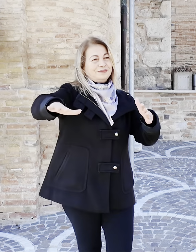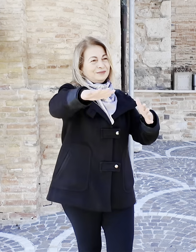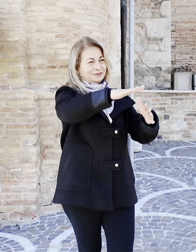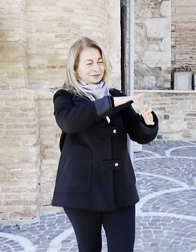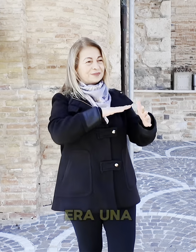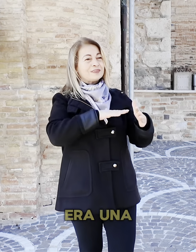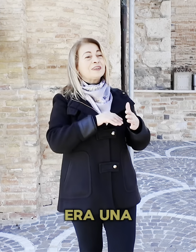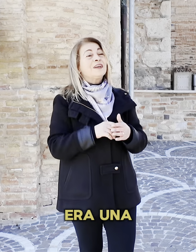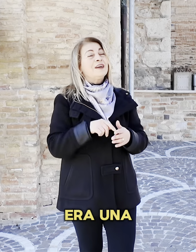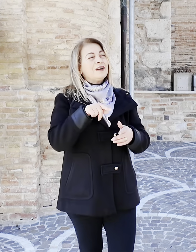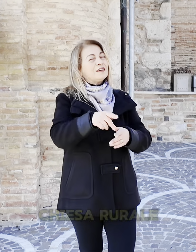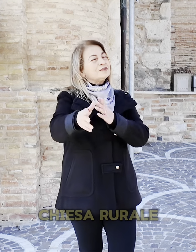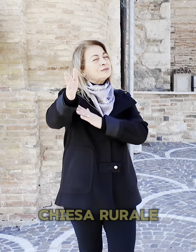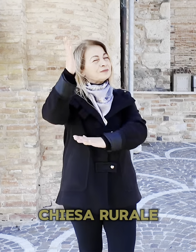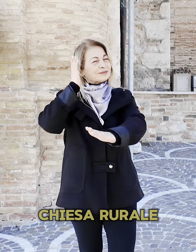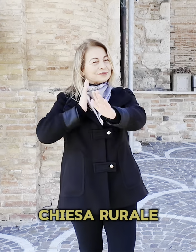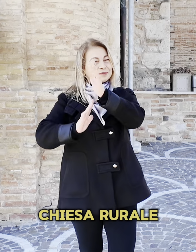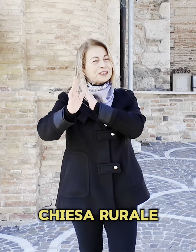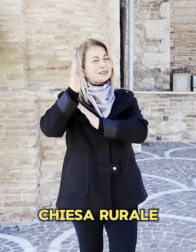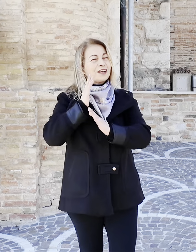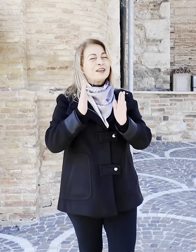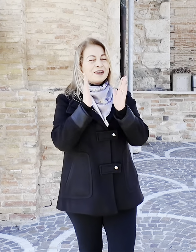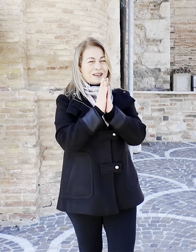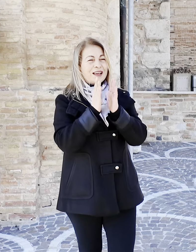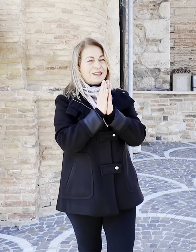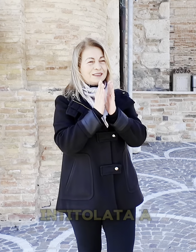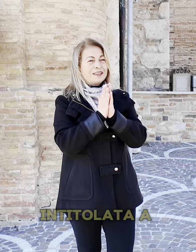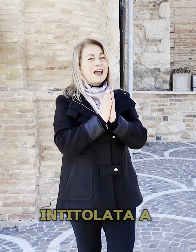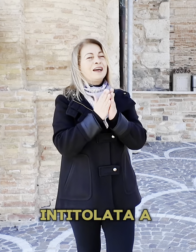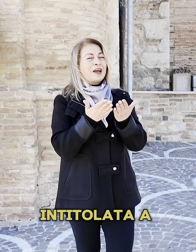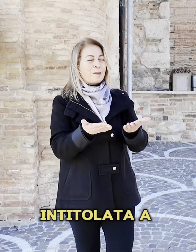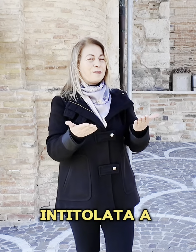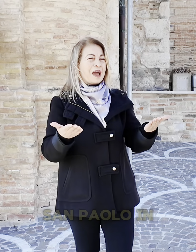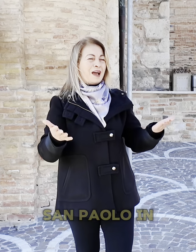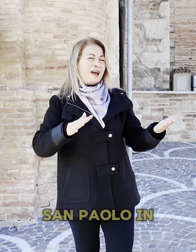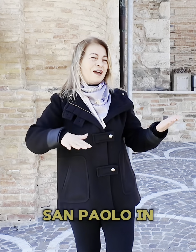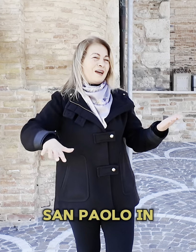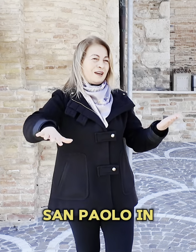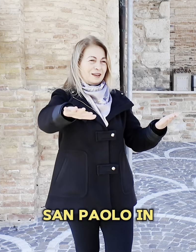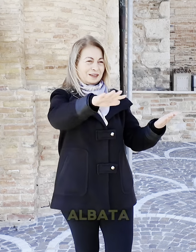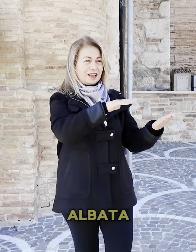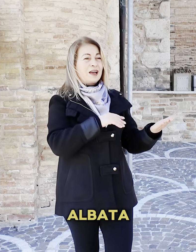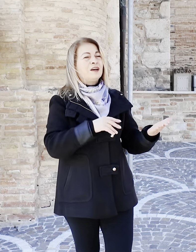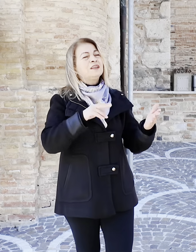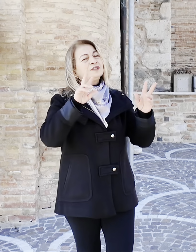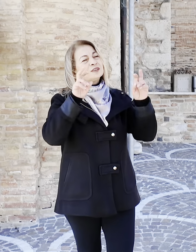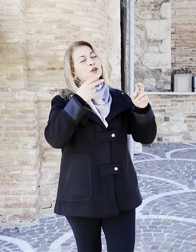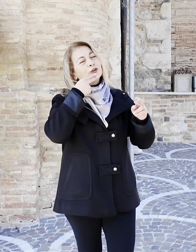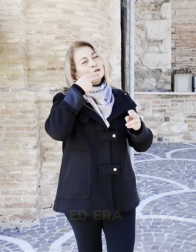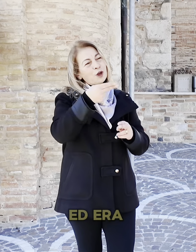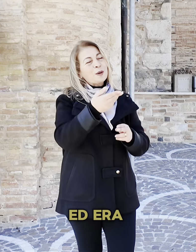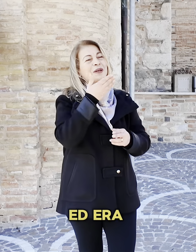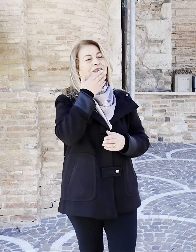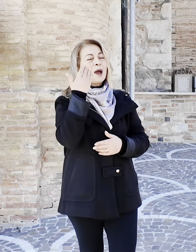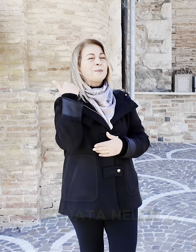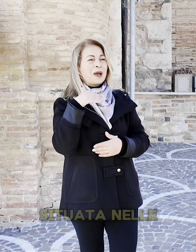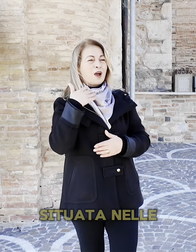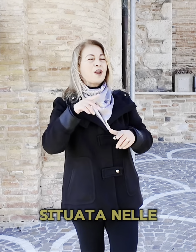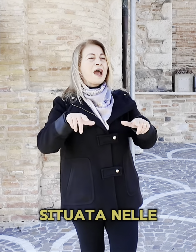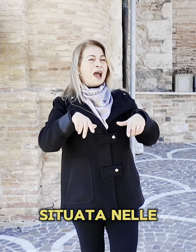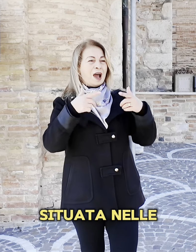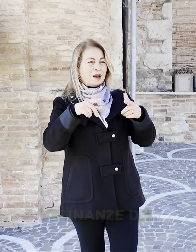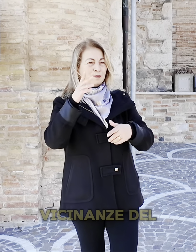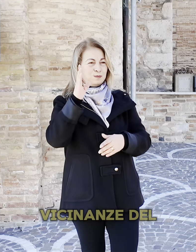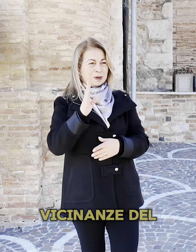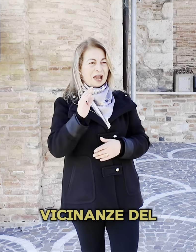passato era una chiesa rurale, intitolata a San Paolo in Albata, ed era